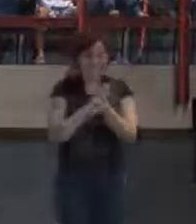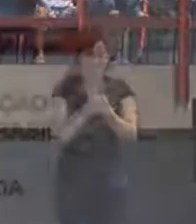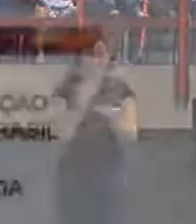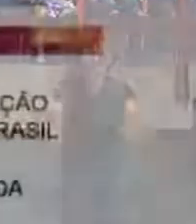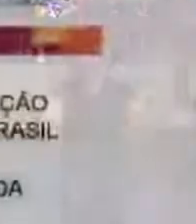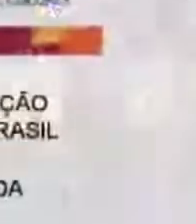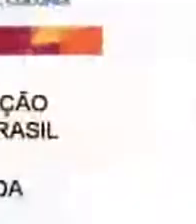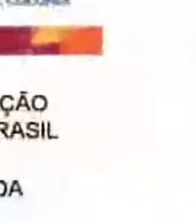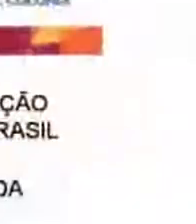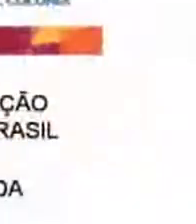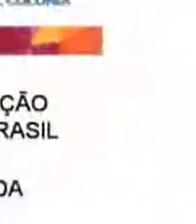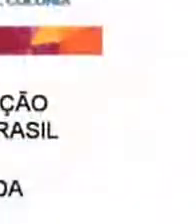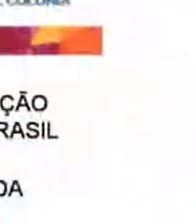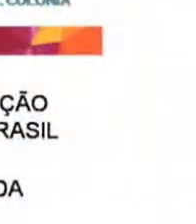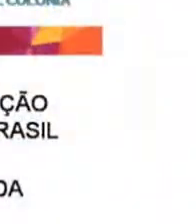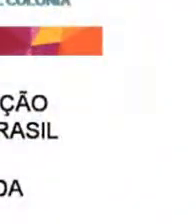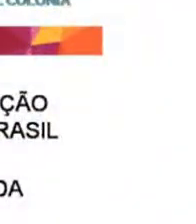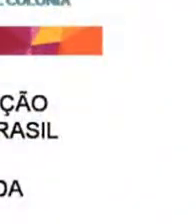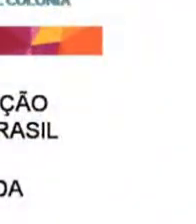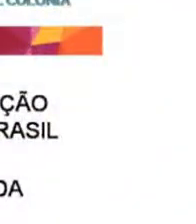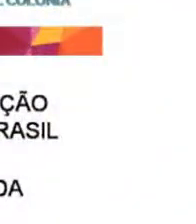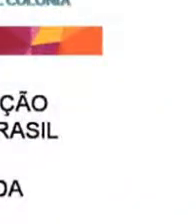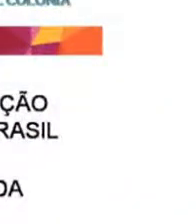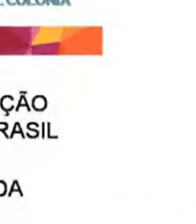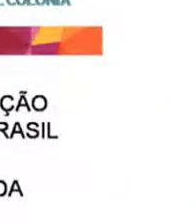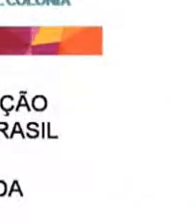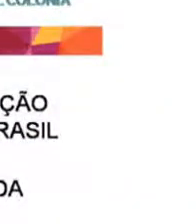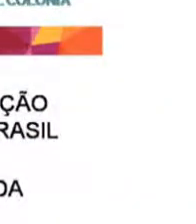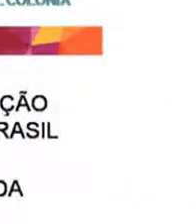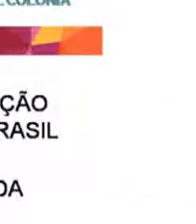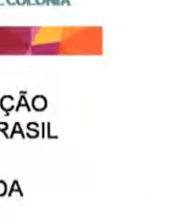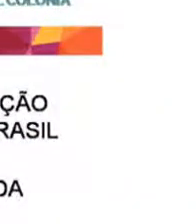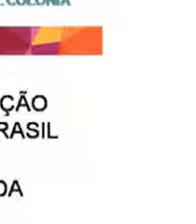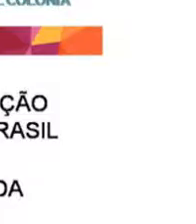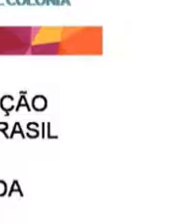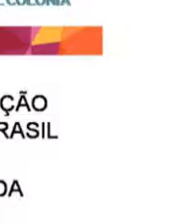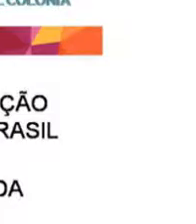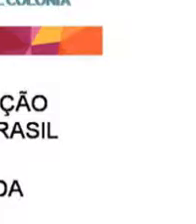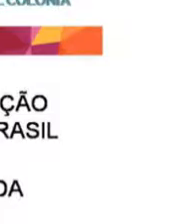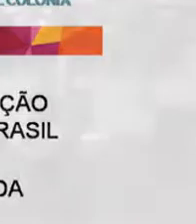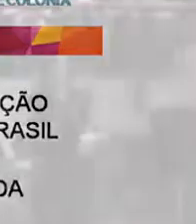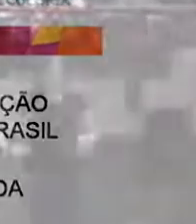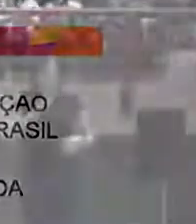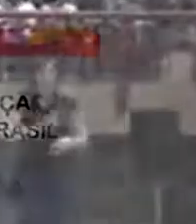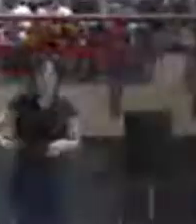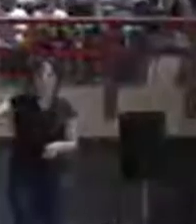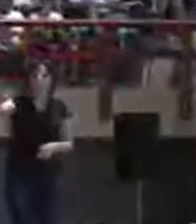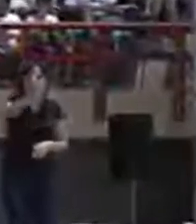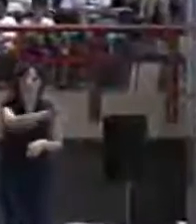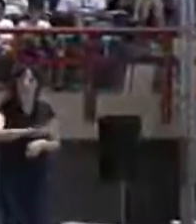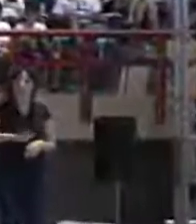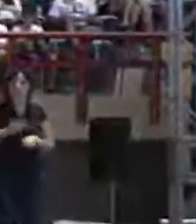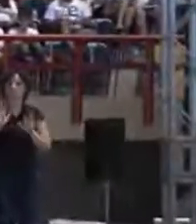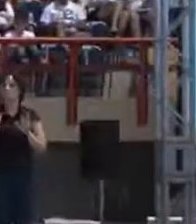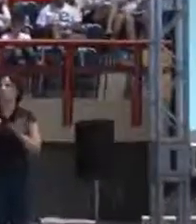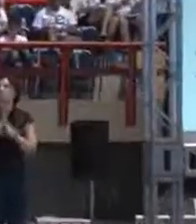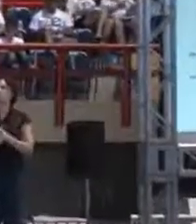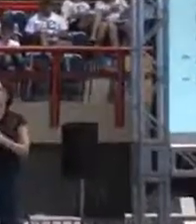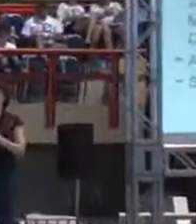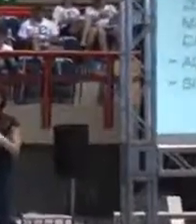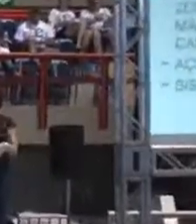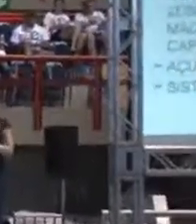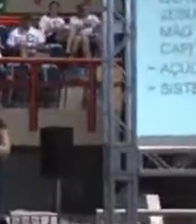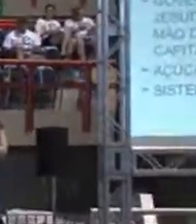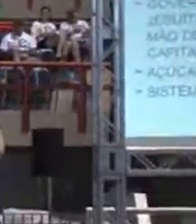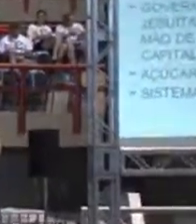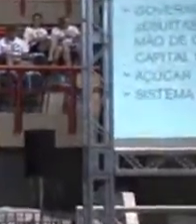Portugal, tá, vai acabar fazendo? Criando o chamado governo geral. Agora, galerinha, vocês têm ideia